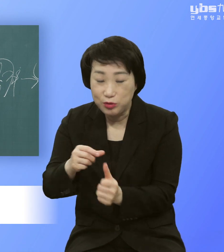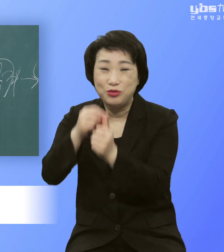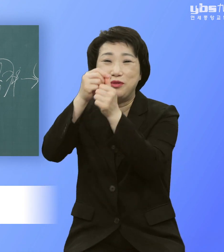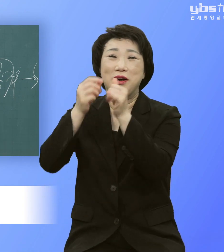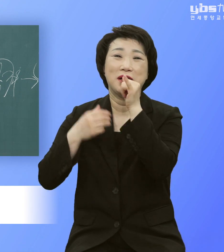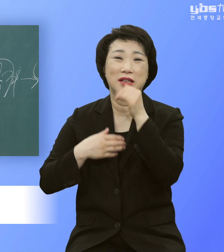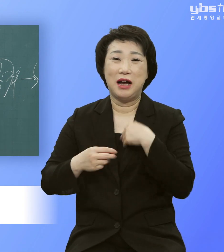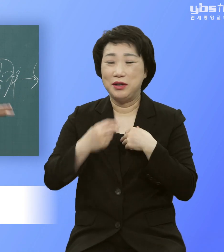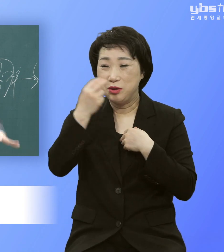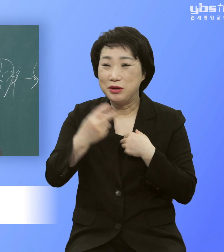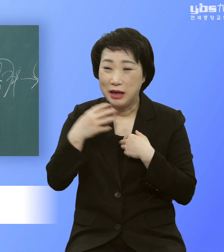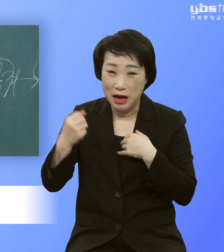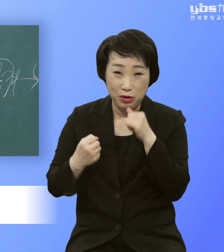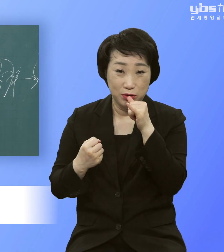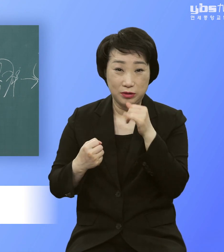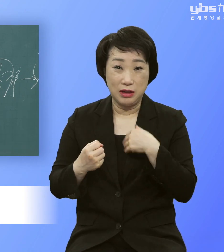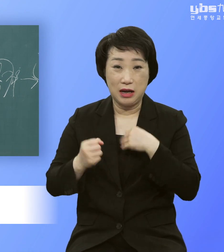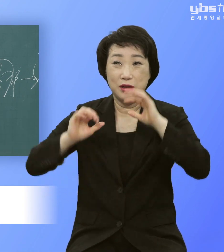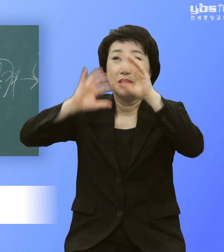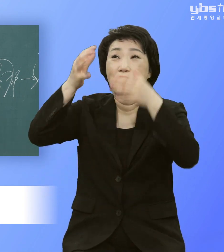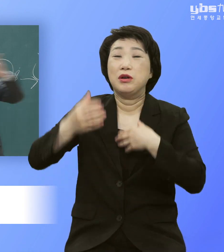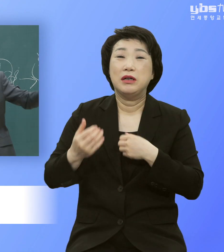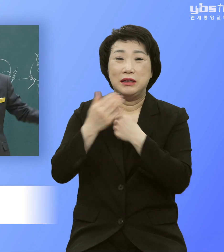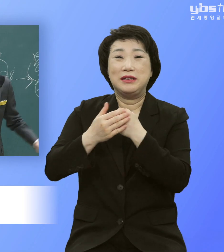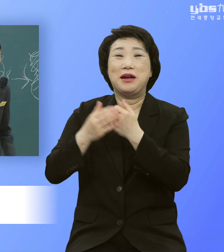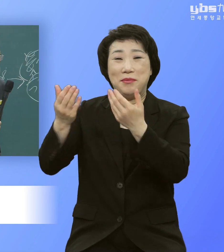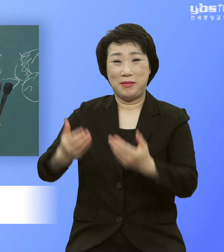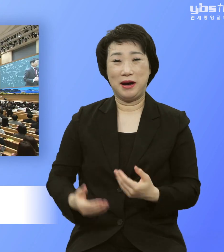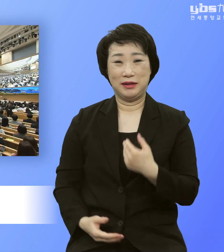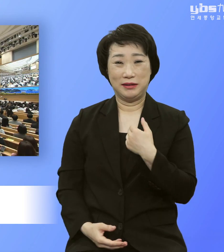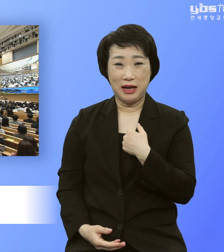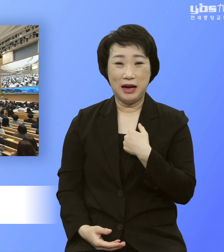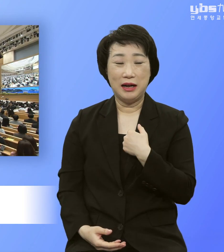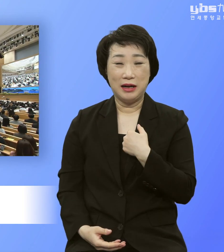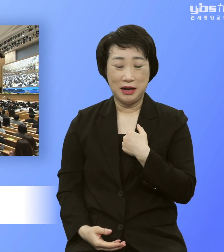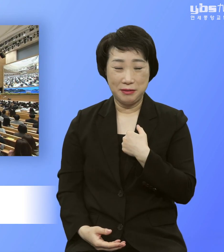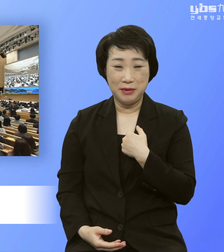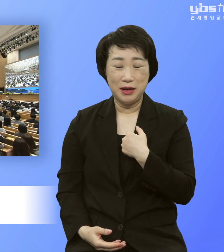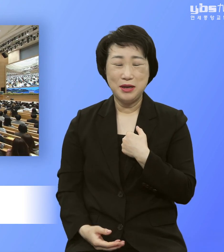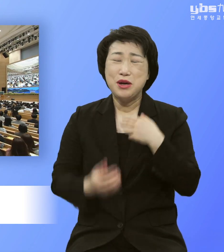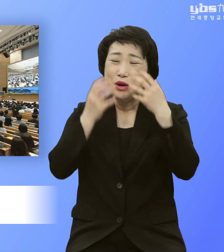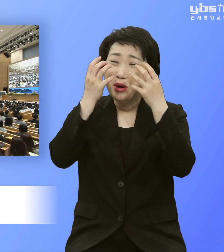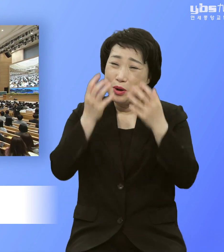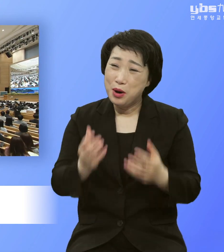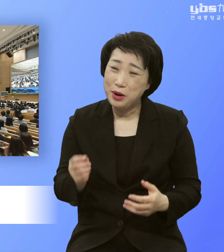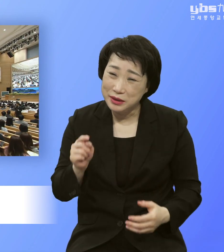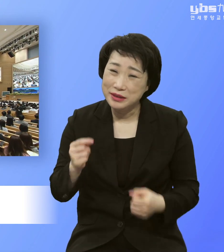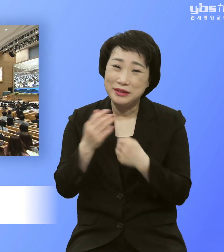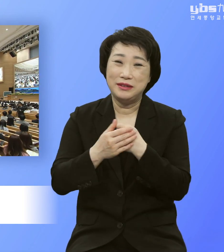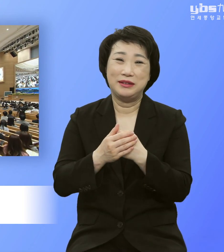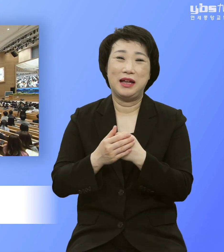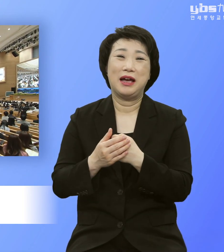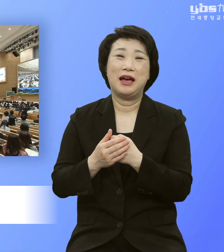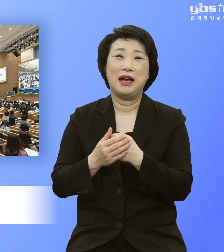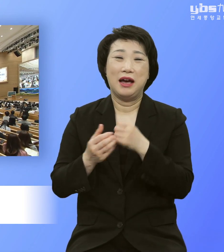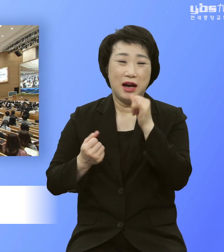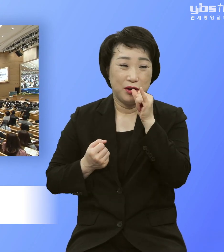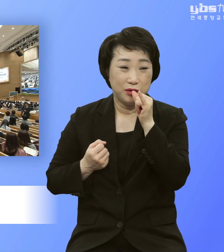구원받았고 영생을 가졌고 천국의 은혜를 입었다 이 말이야. 이 어마어마한 은혜가